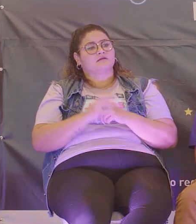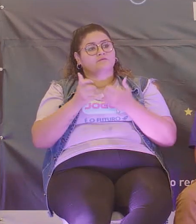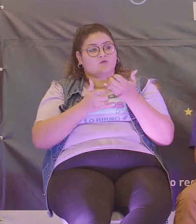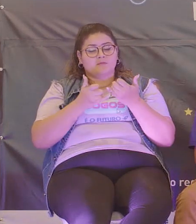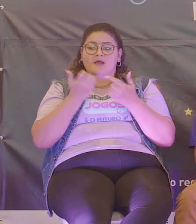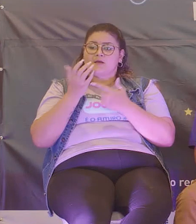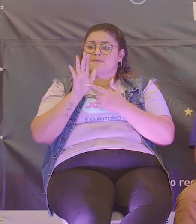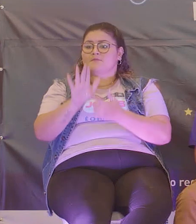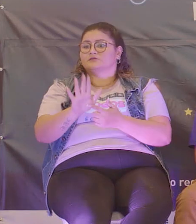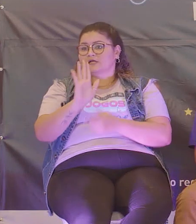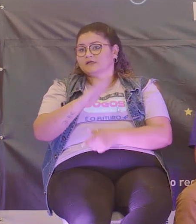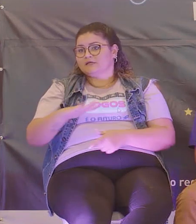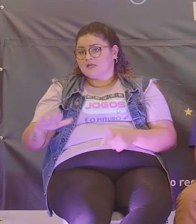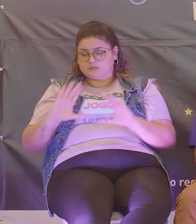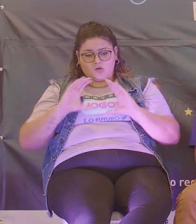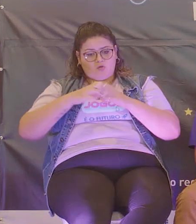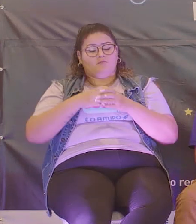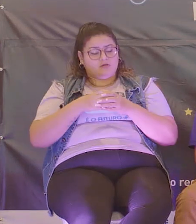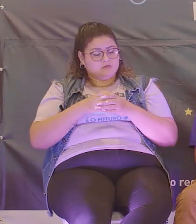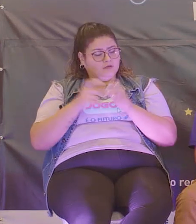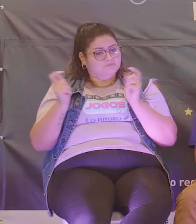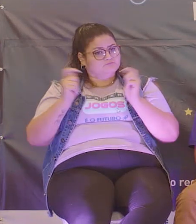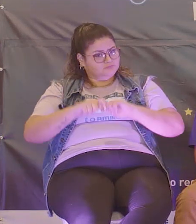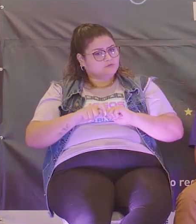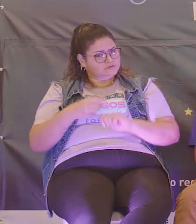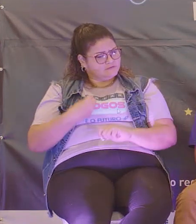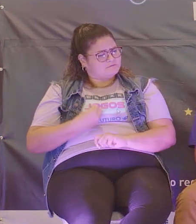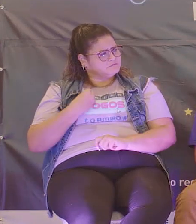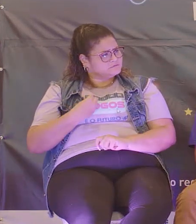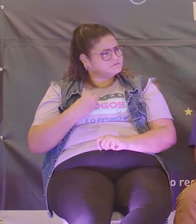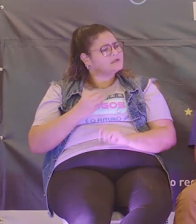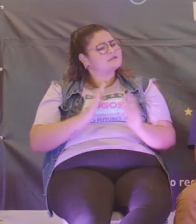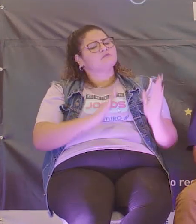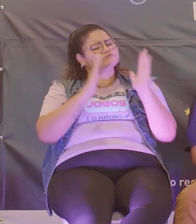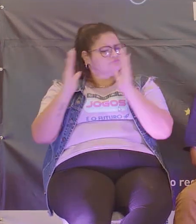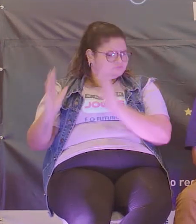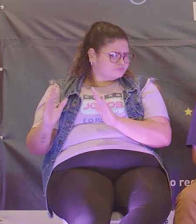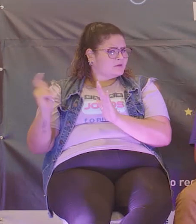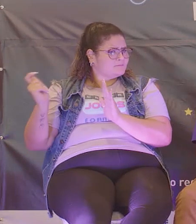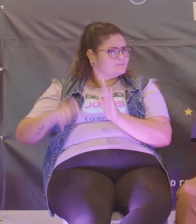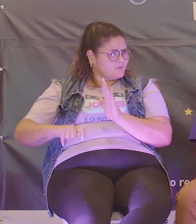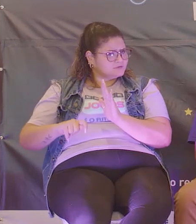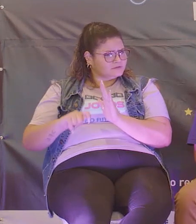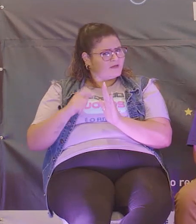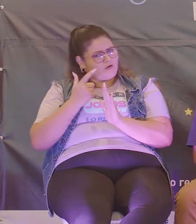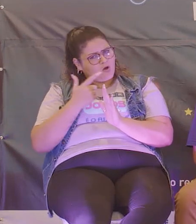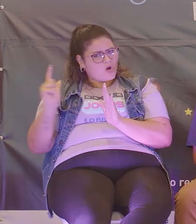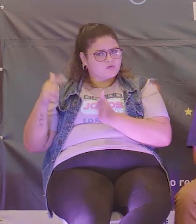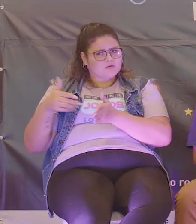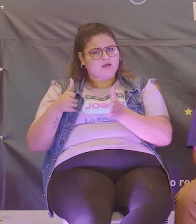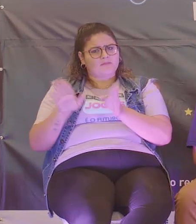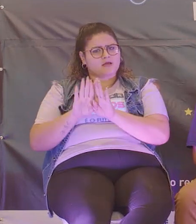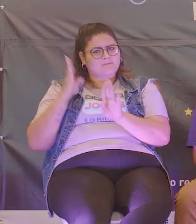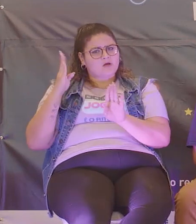mostrar para as crianças da comunidade que existe um outro lado, né? Que eles têm uma outra porta que eles